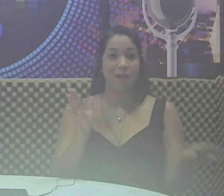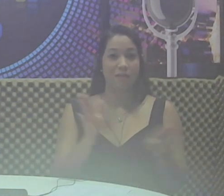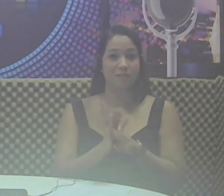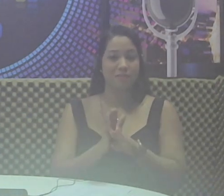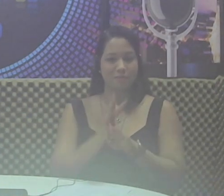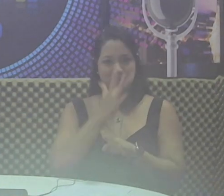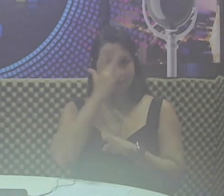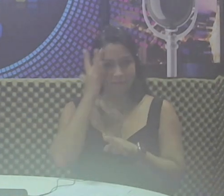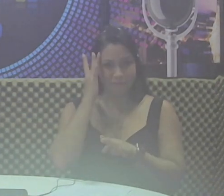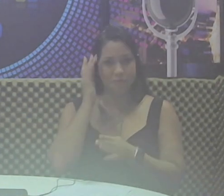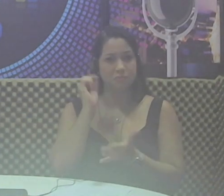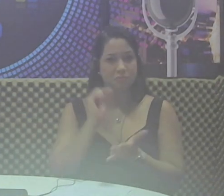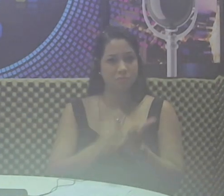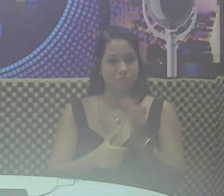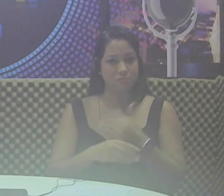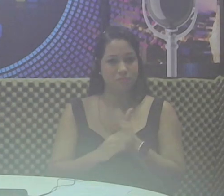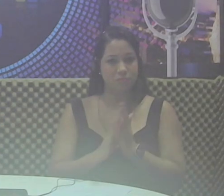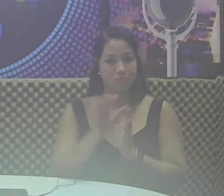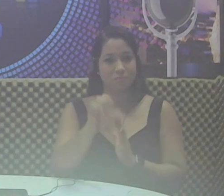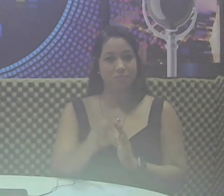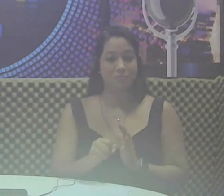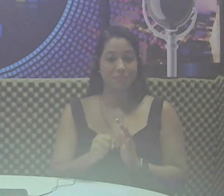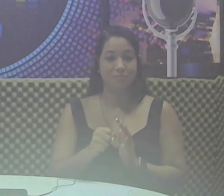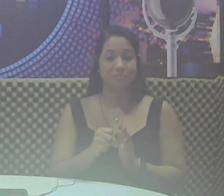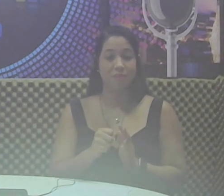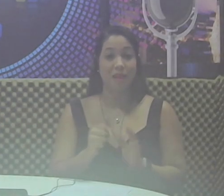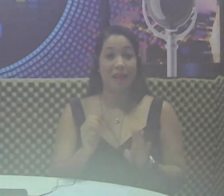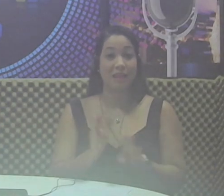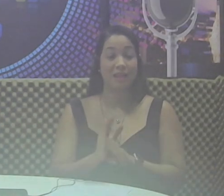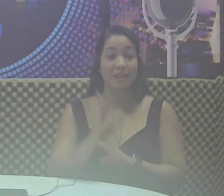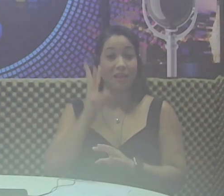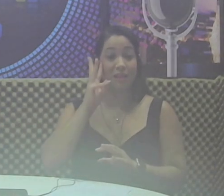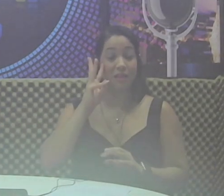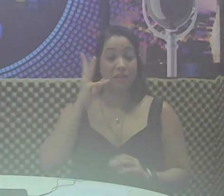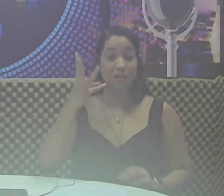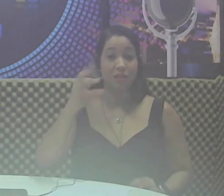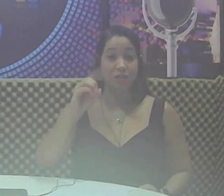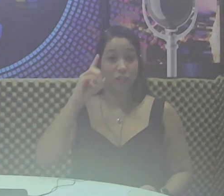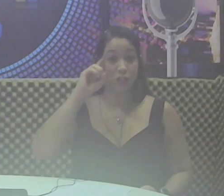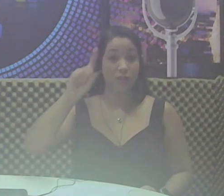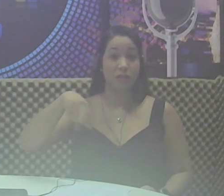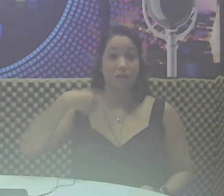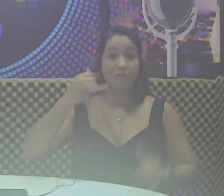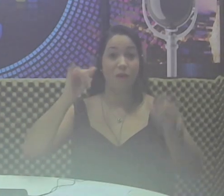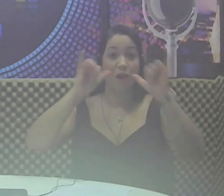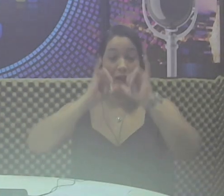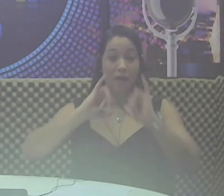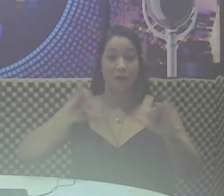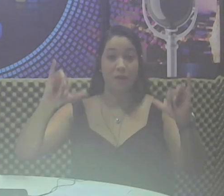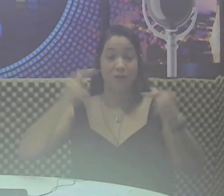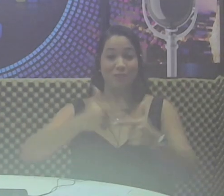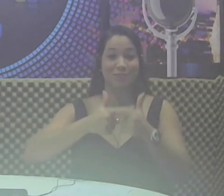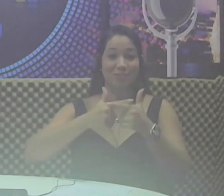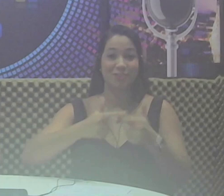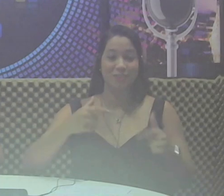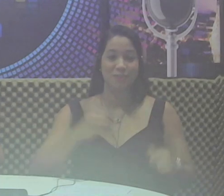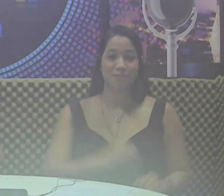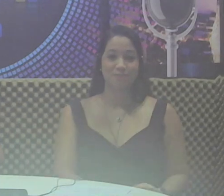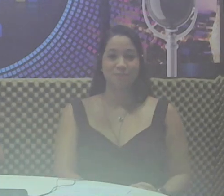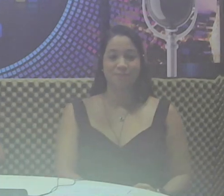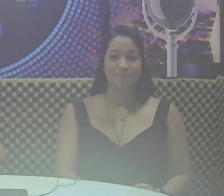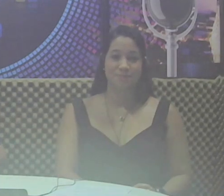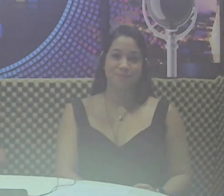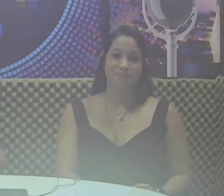contribuinte se habilitar para retirar o prêmio é de até 30 dias após a homologação do sorteio.